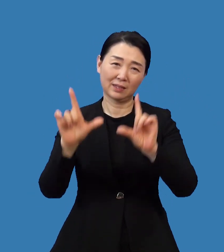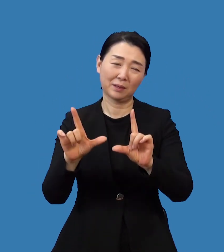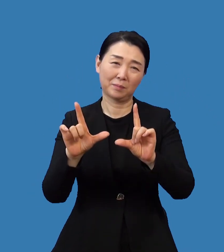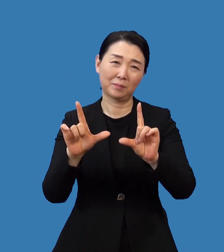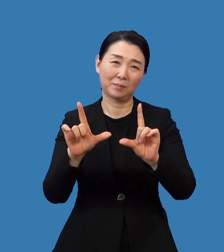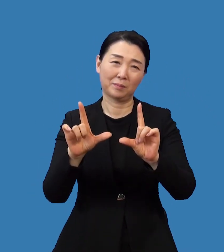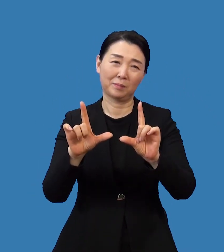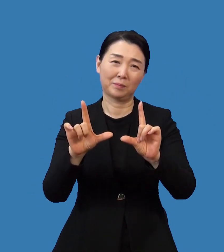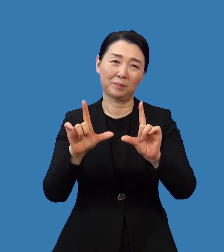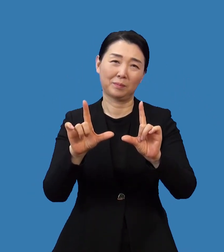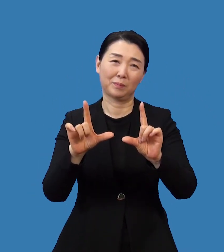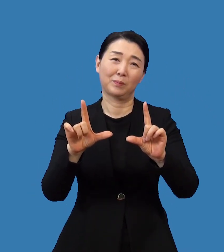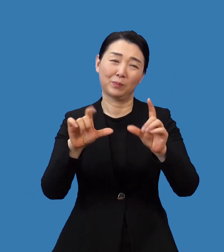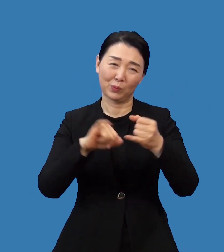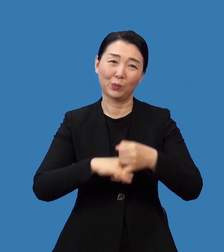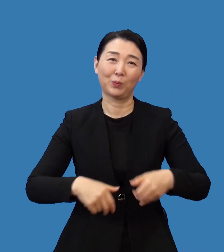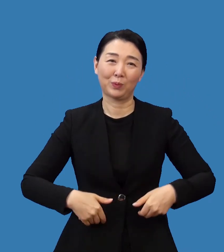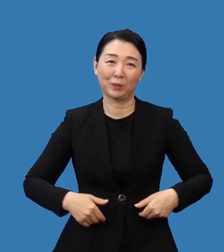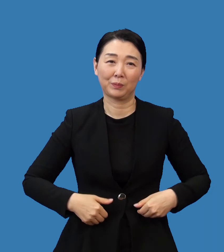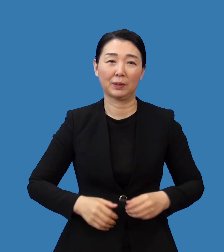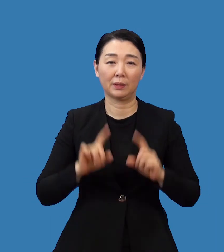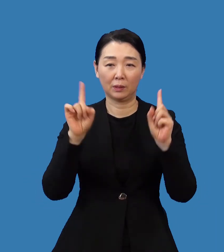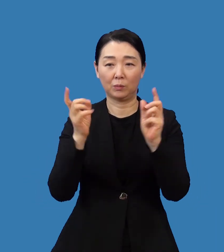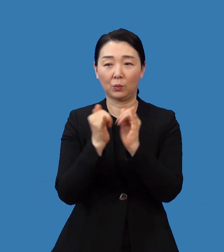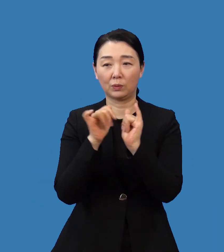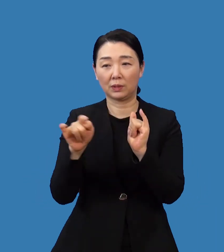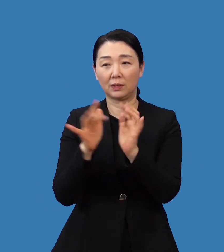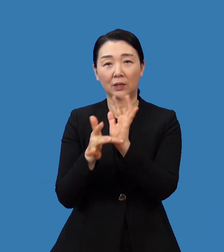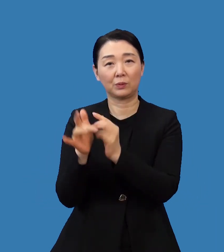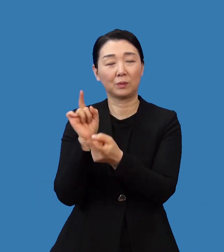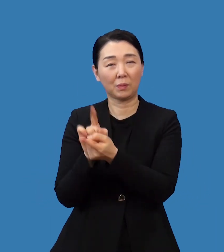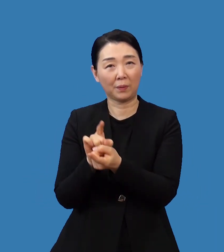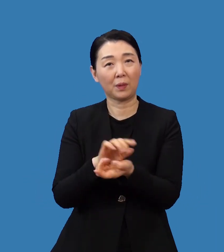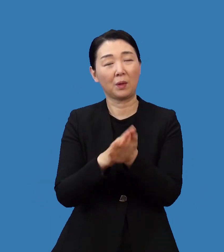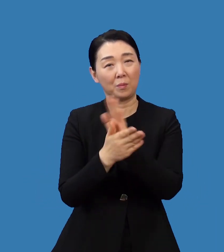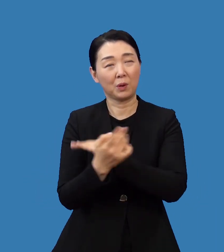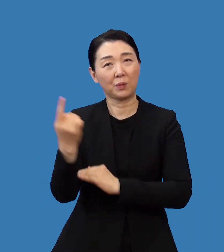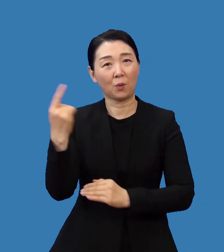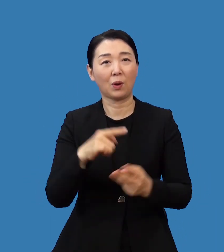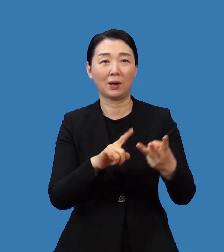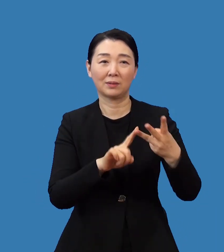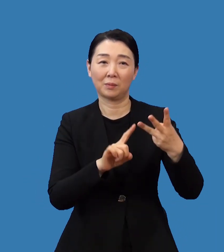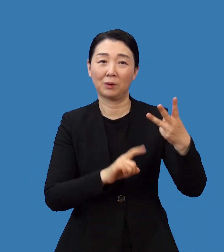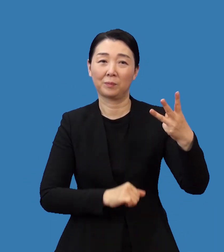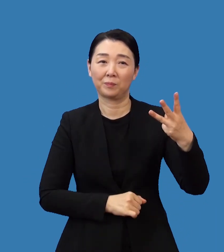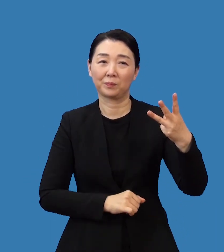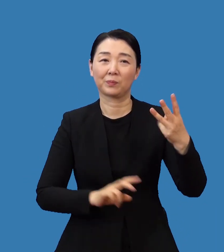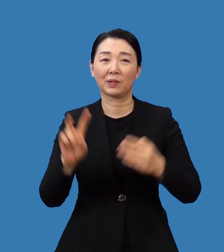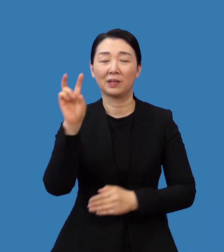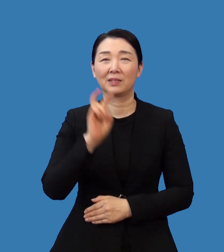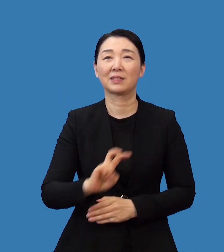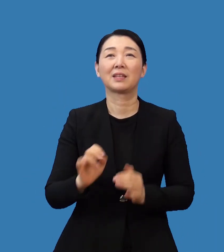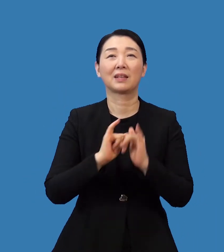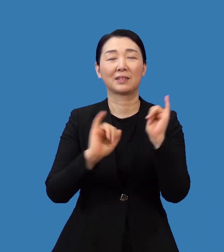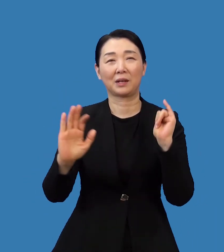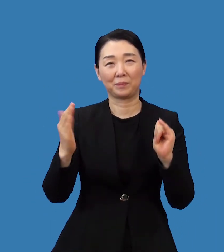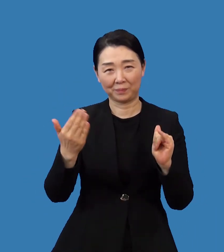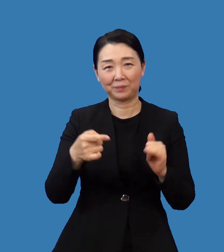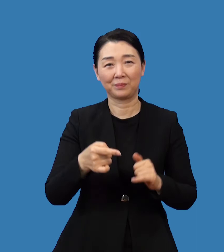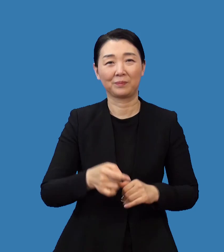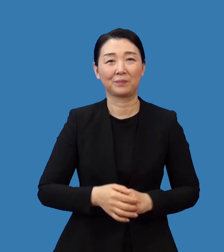것. 자, 목자들이 예수 만나고 이루어진 변화, 세 번째 변화는 찬양의 사람이 된